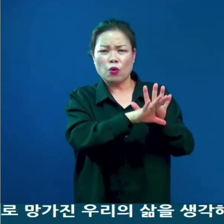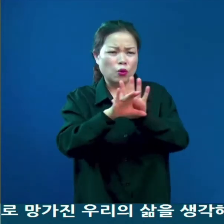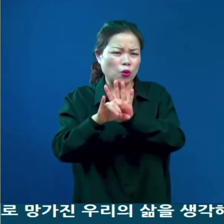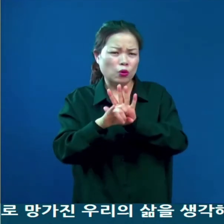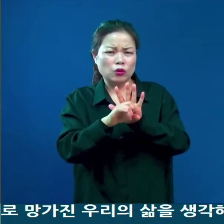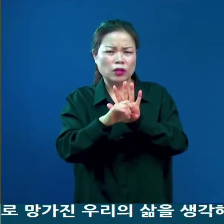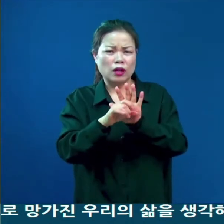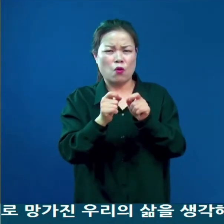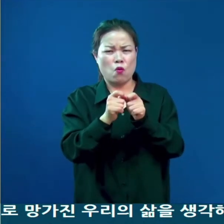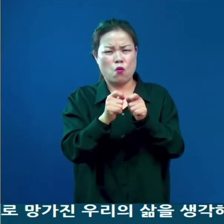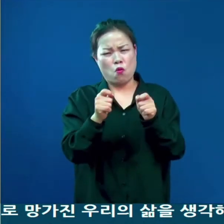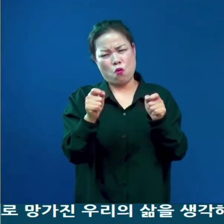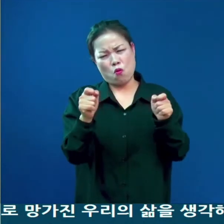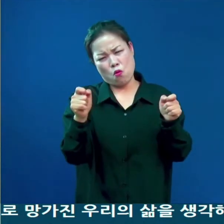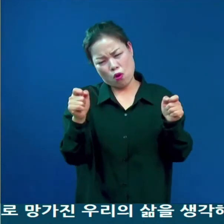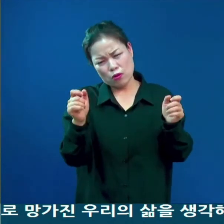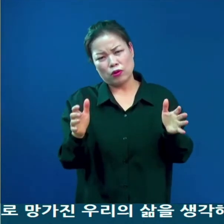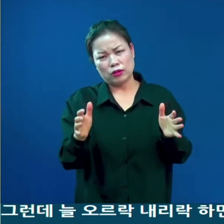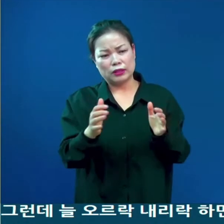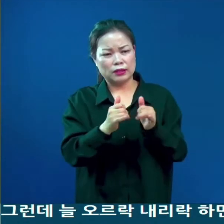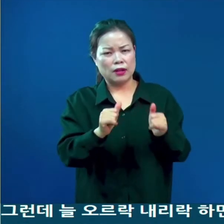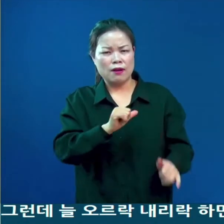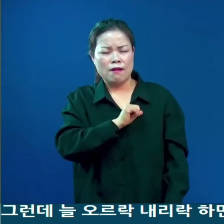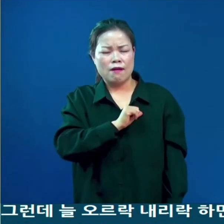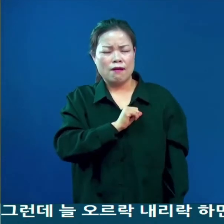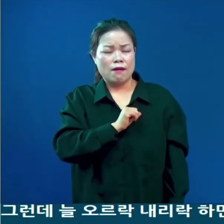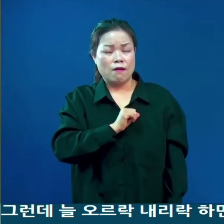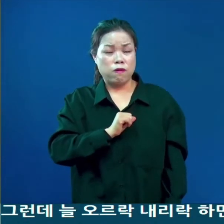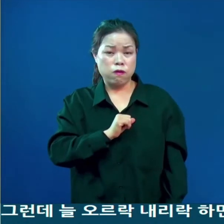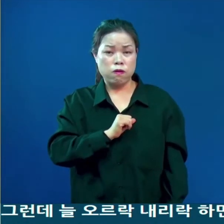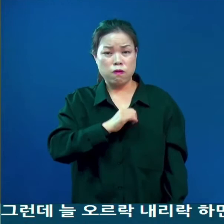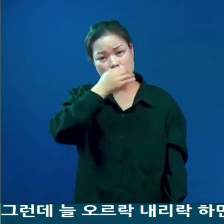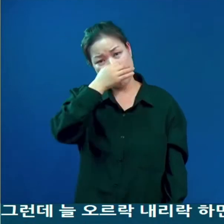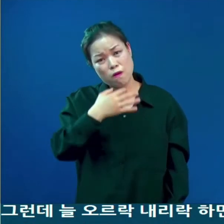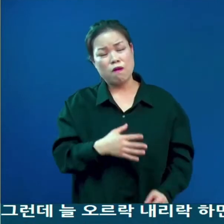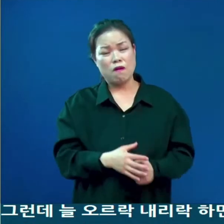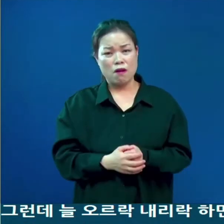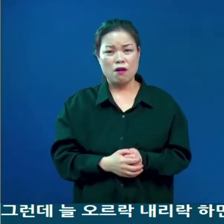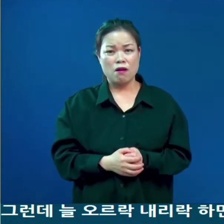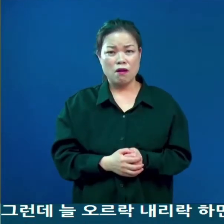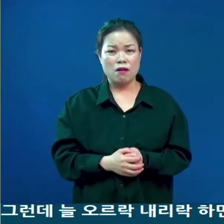오랫동안 지속되다 보니 사람들이 견디기가 너무 힘든 거죠.